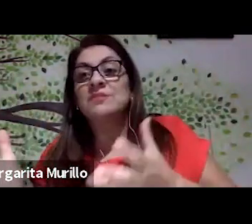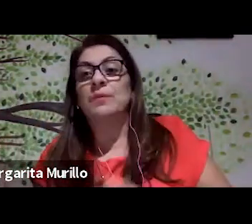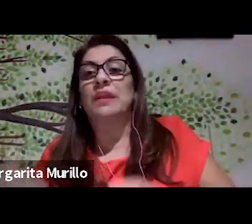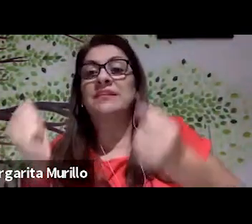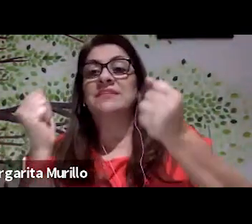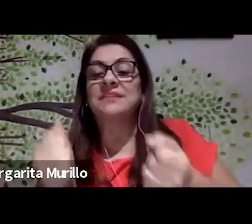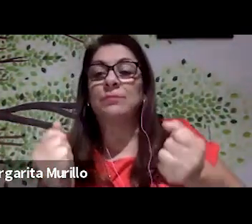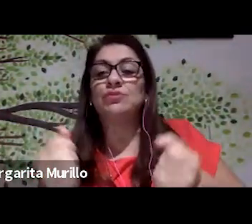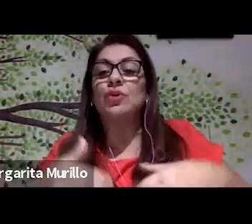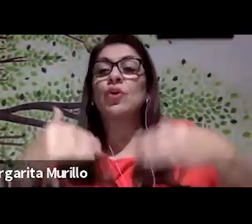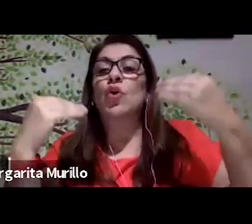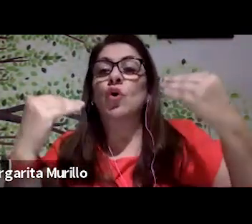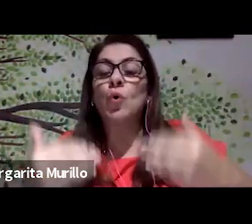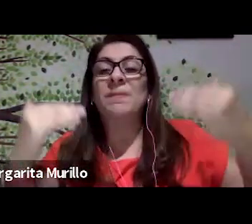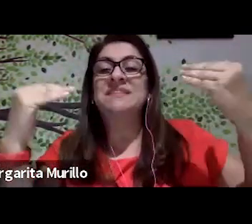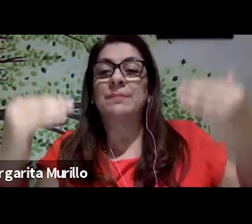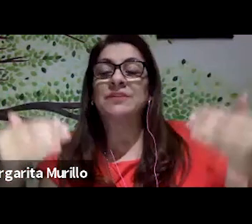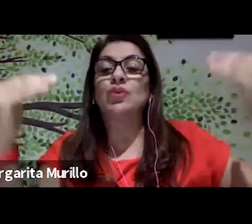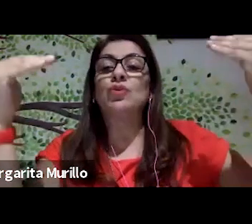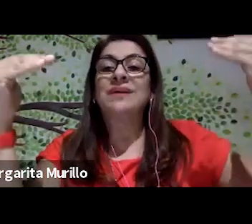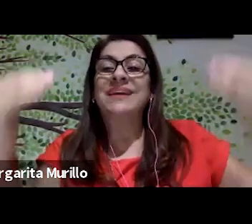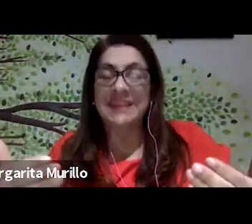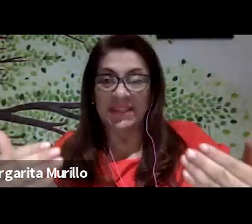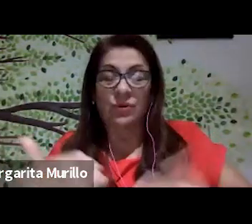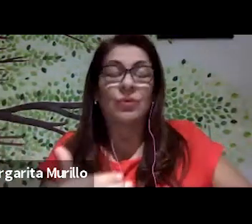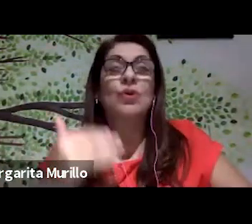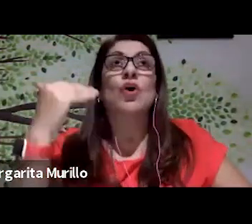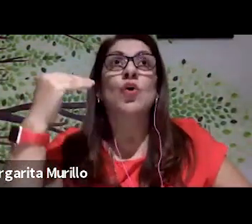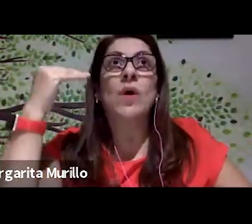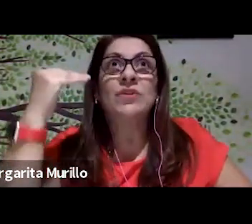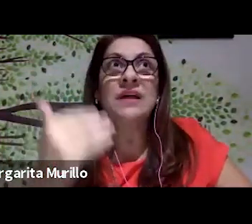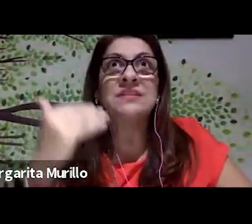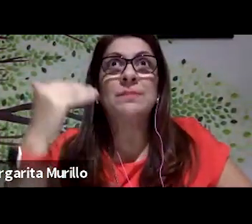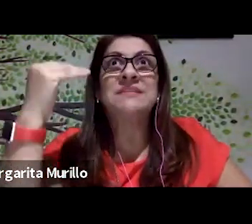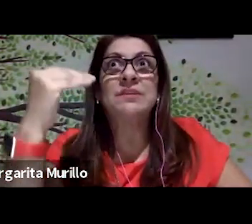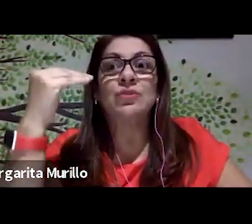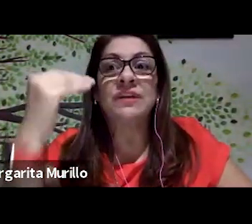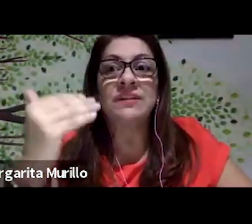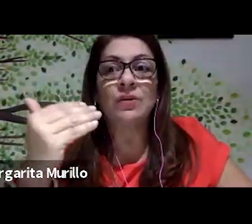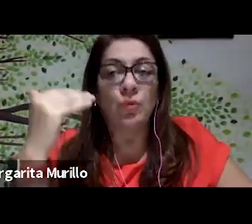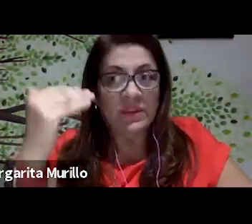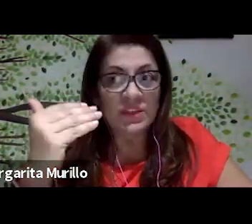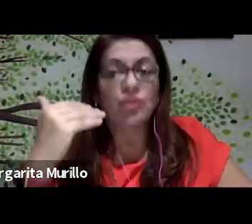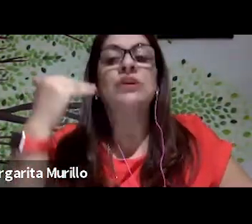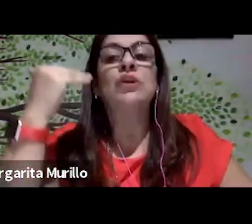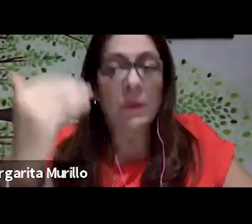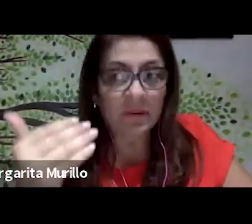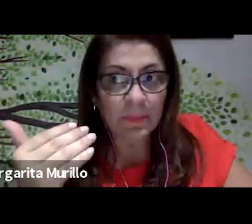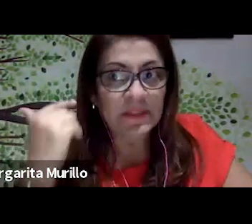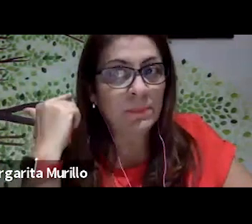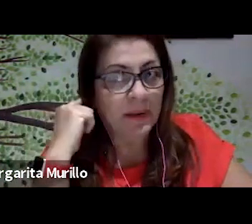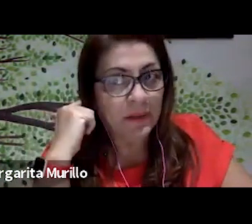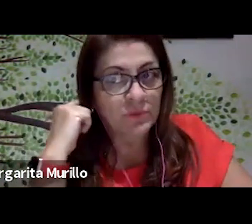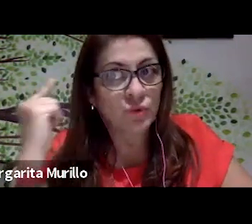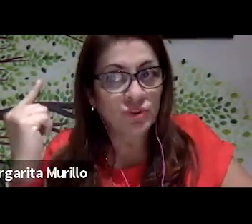a las redes pero las necesitamos con un pensamiento crítico cuándo nace el pensamiento crítico lo he dicho y lo